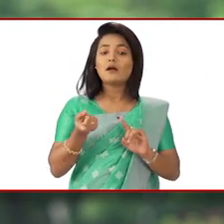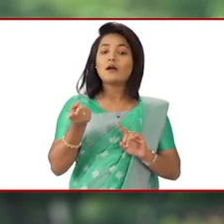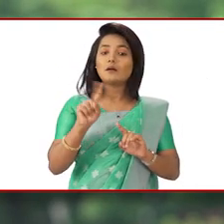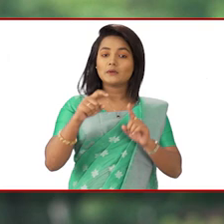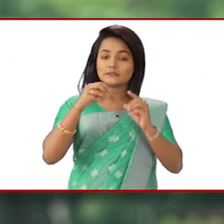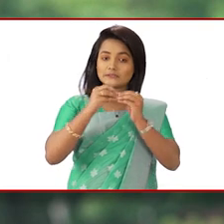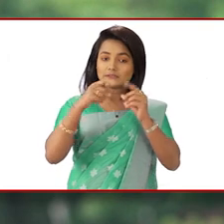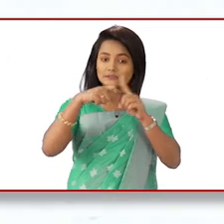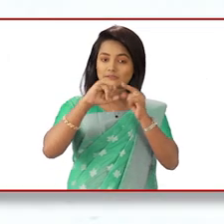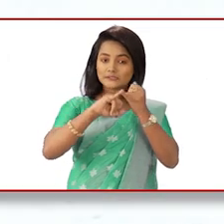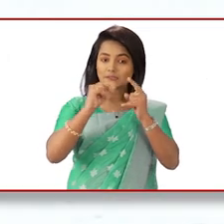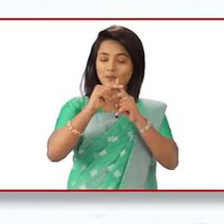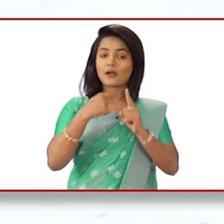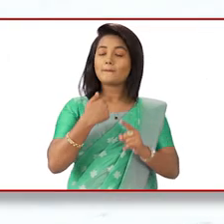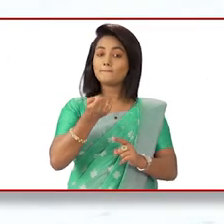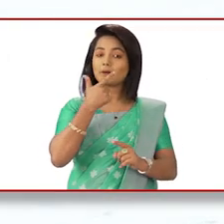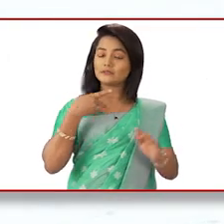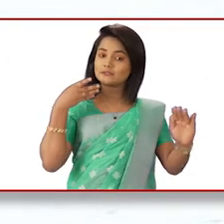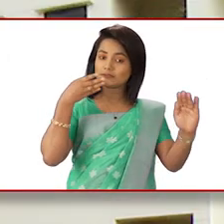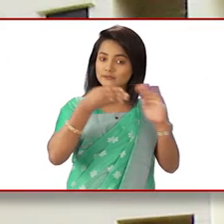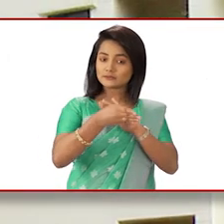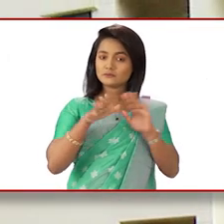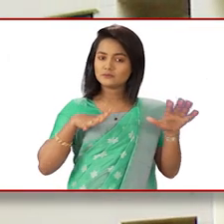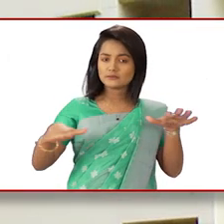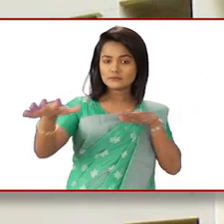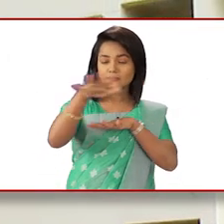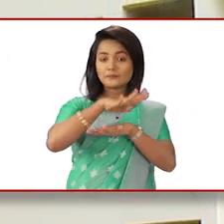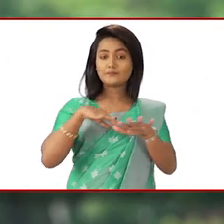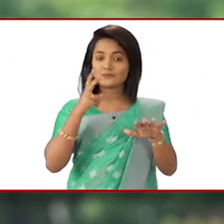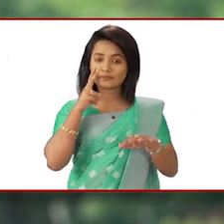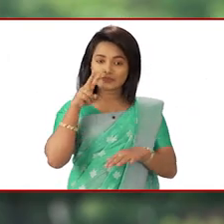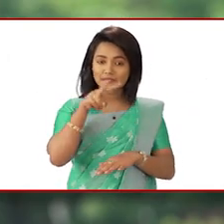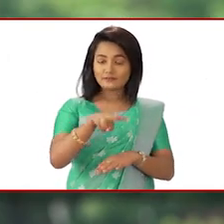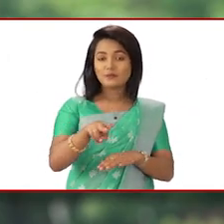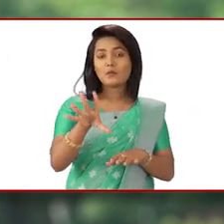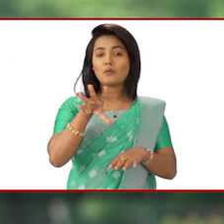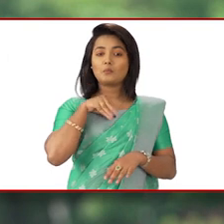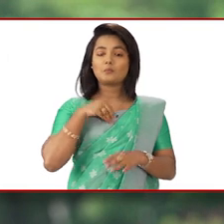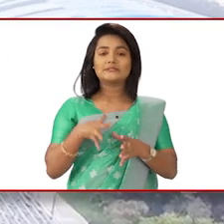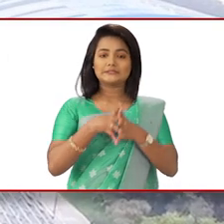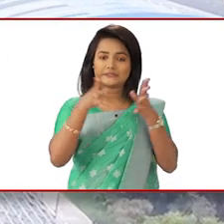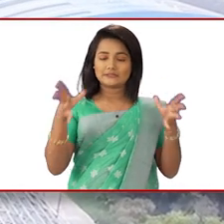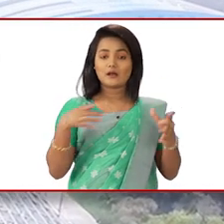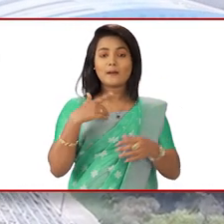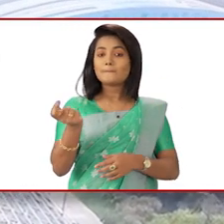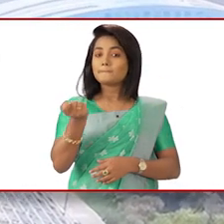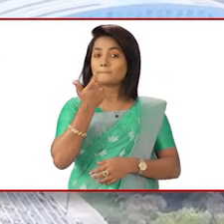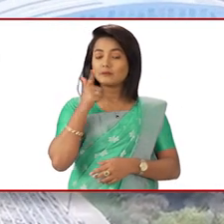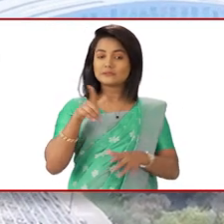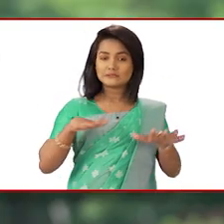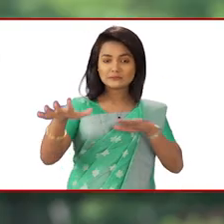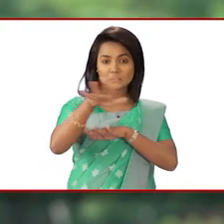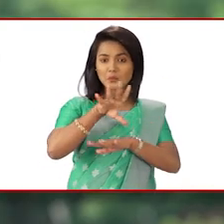সেক্ষেত্রে যখন বিকেএসপিতে আমার আব্বু আসলেন এবং এনভায়রনমেন্টটা দেখলেন, অনেক বেশি পছন্দ হয়ে যায়। সেদিন যদি আমার বাবার